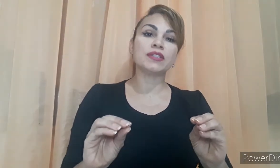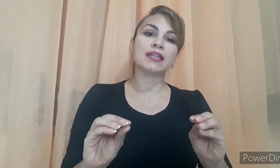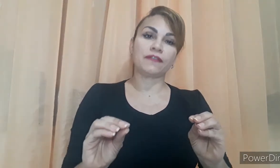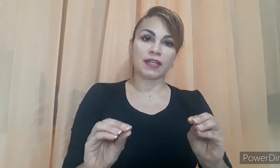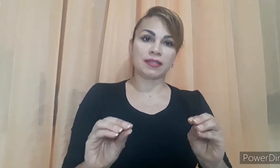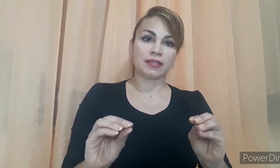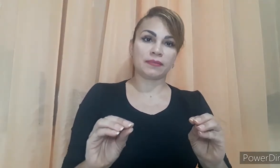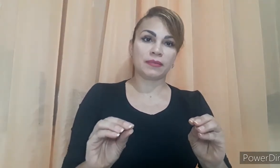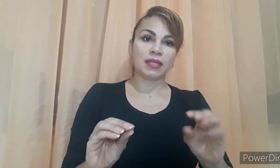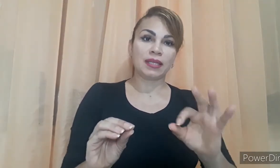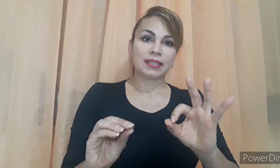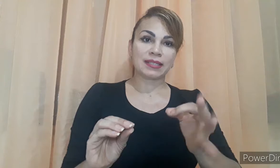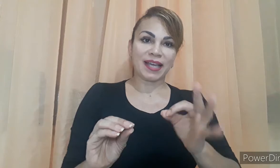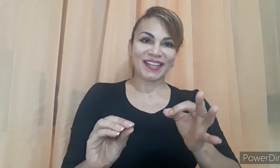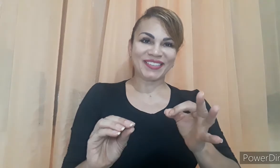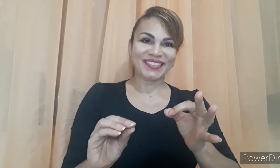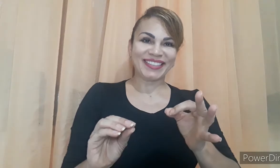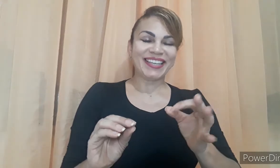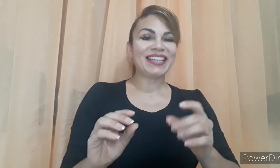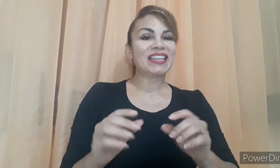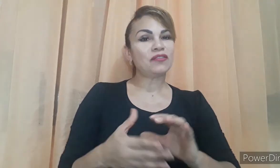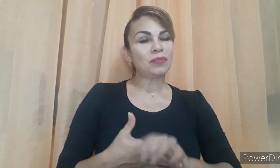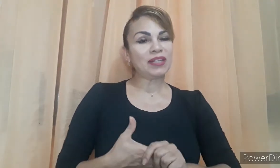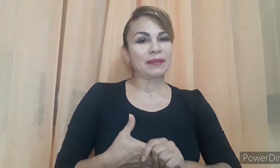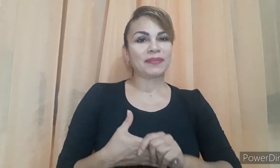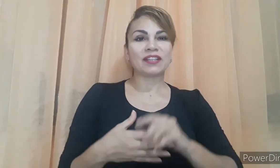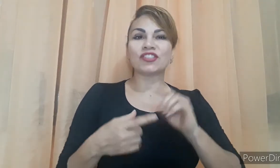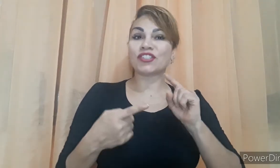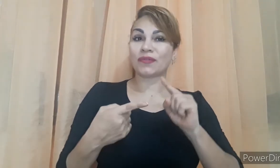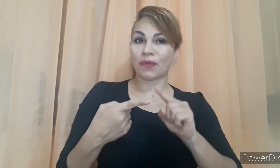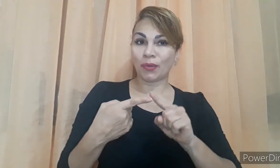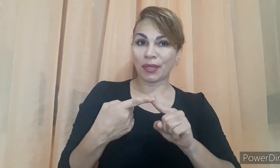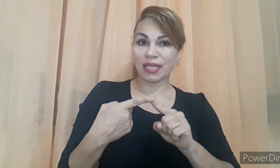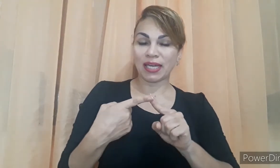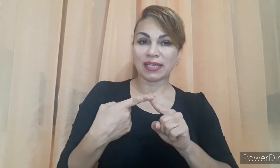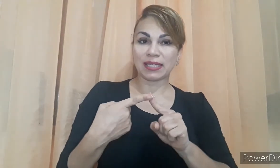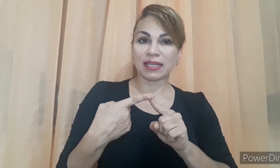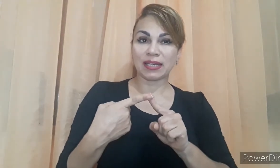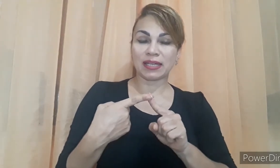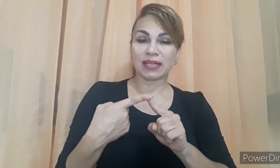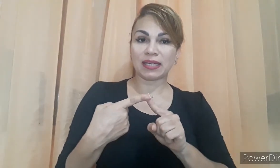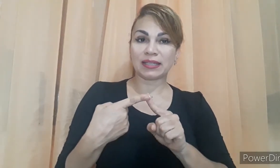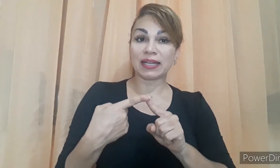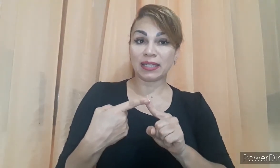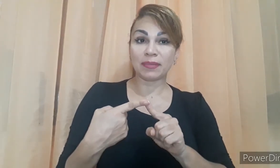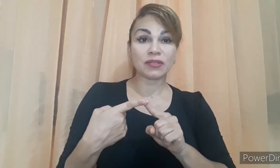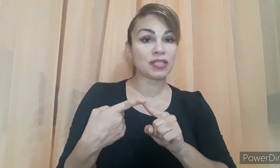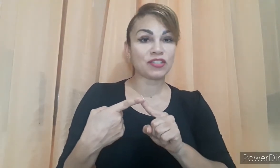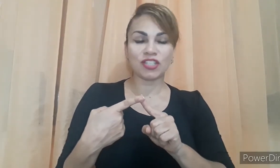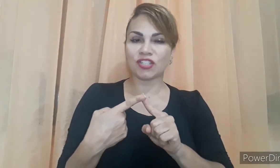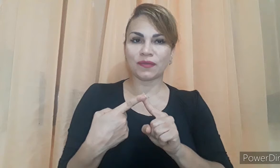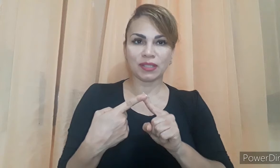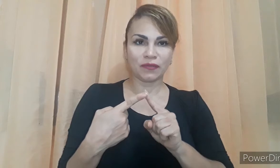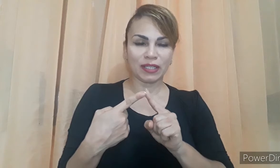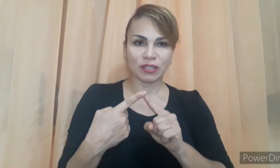na frase, certo? Então vamos lá. A gente viu que na Libras os adjetivos não flexionam